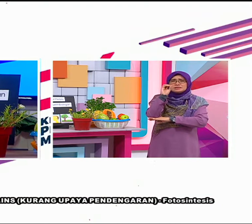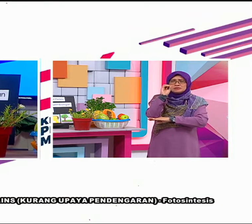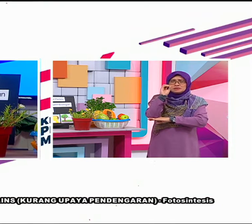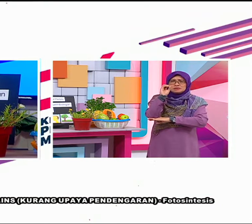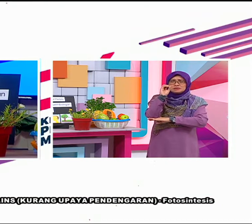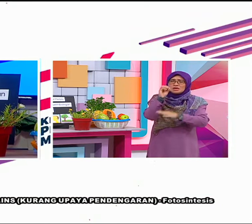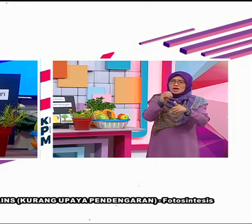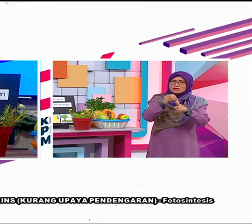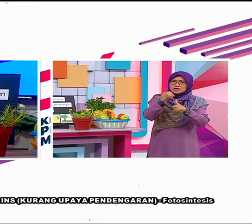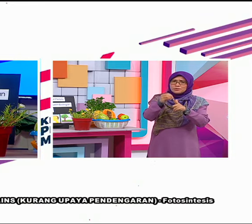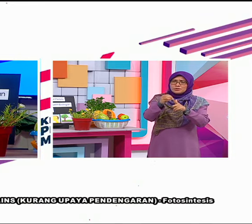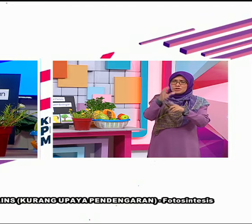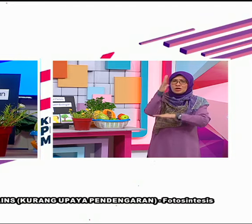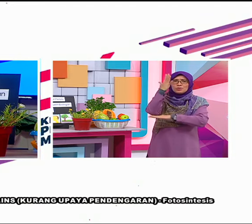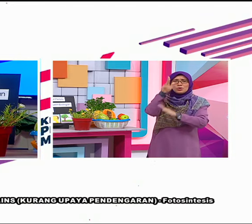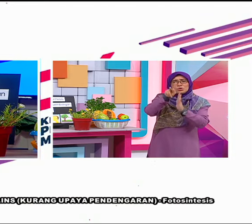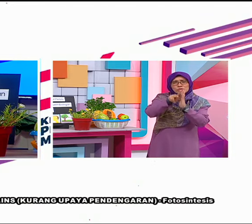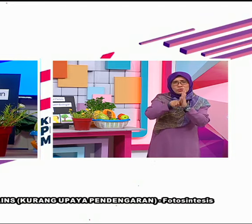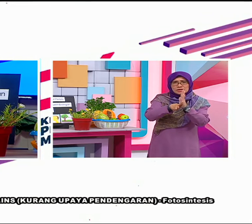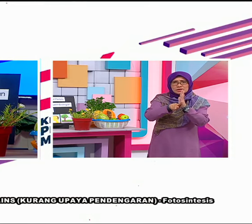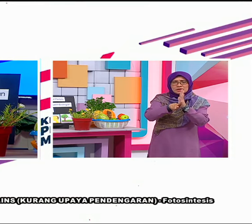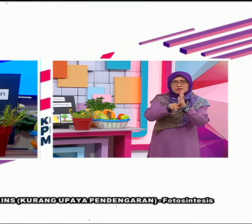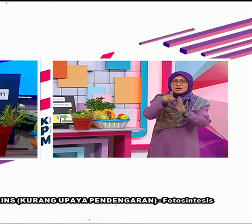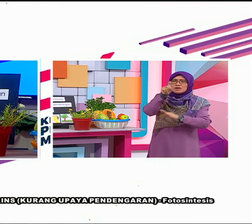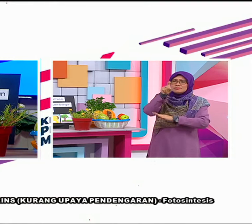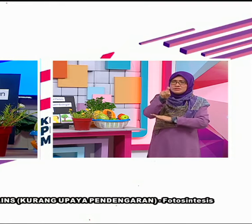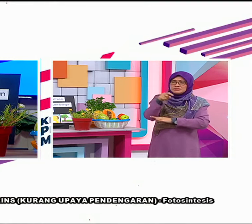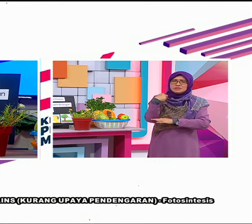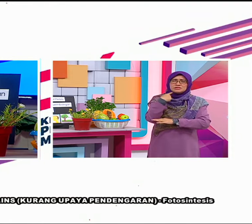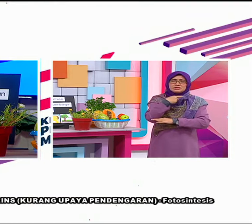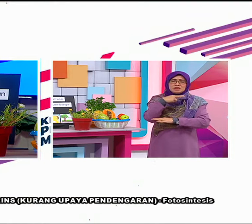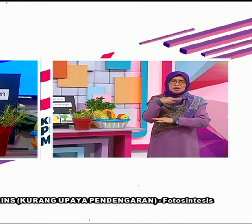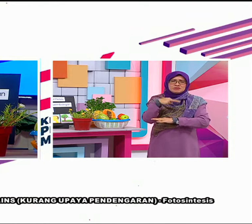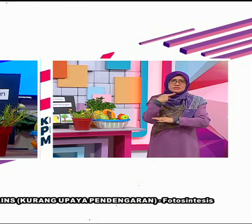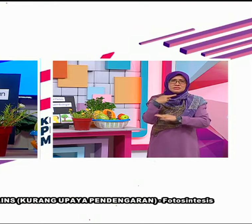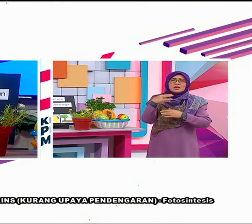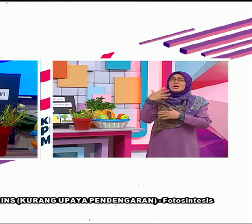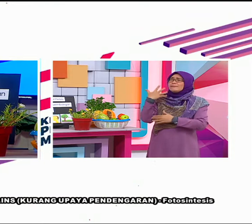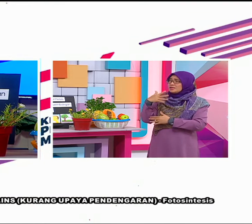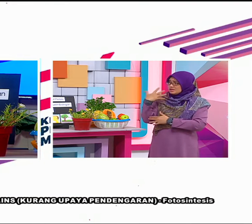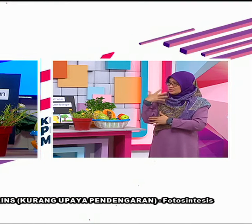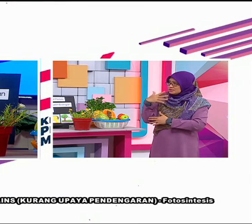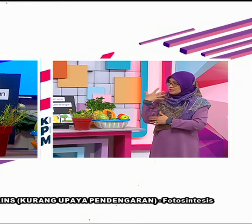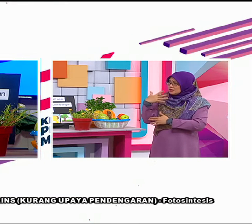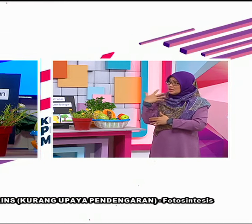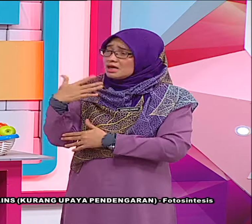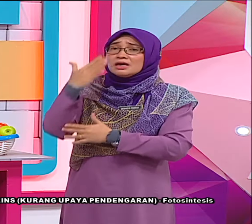ada ataupun pokok kurang mistik kita akan rasa panas ah